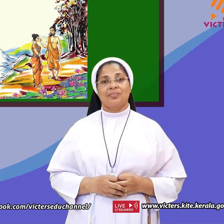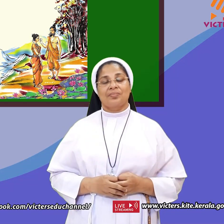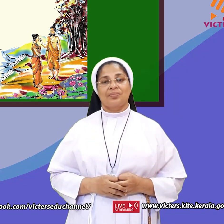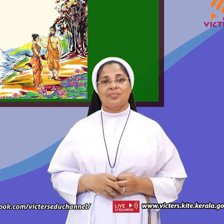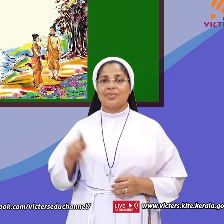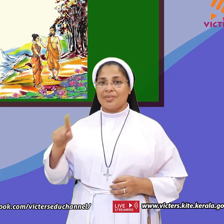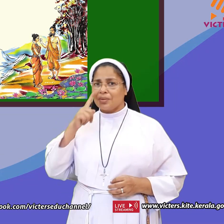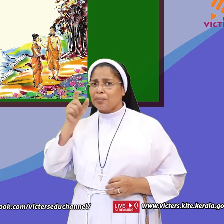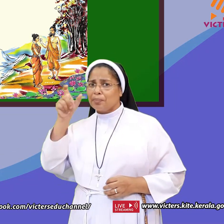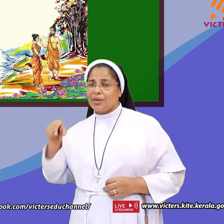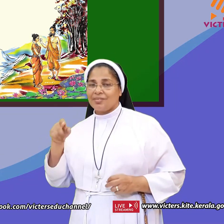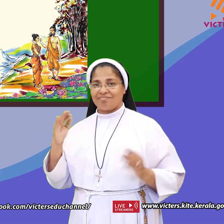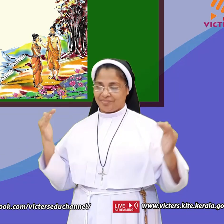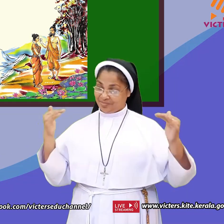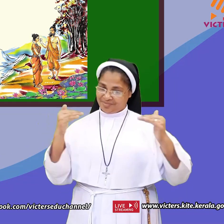നളിനി കണ്ടുമുട്ടുന്നു.